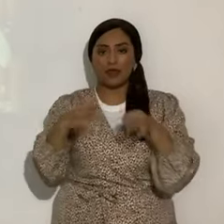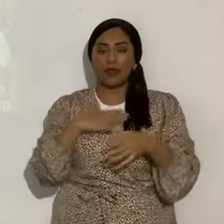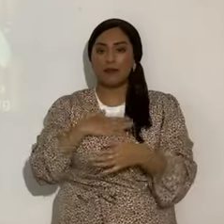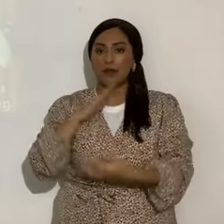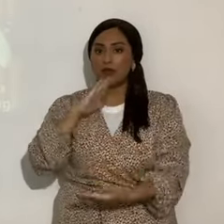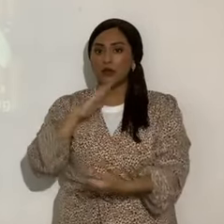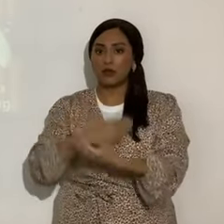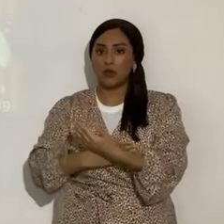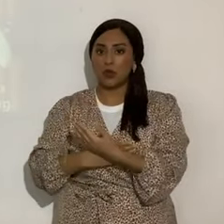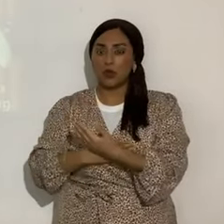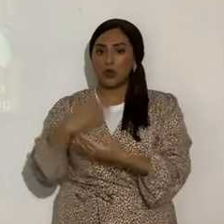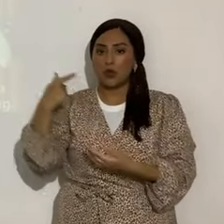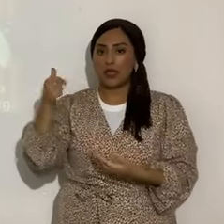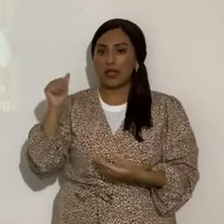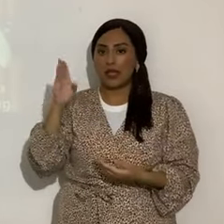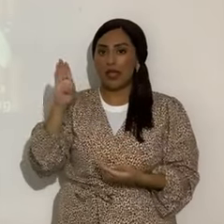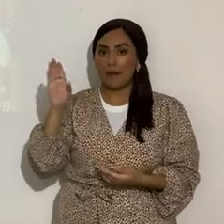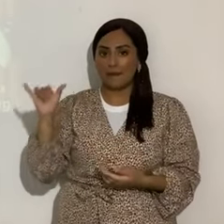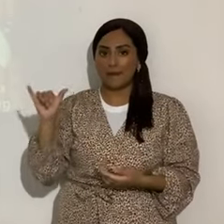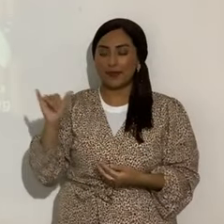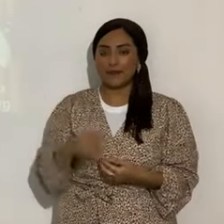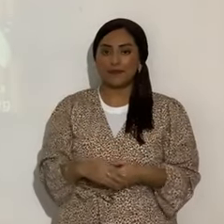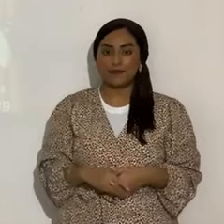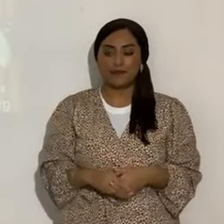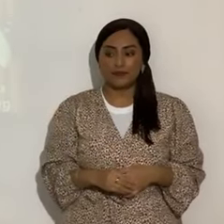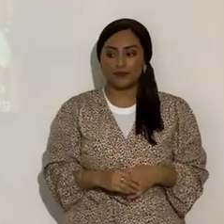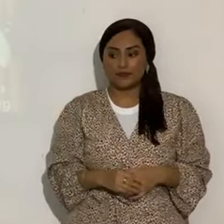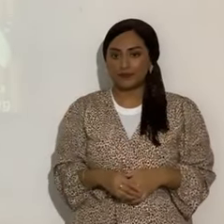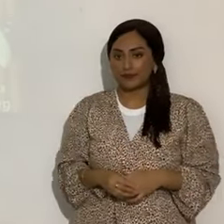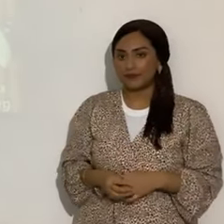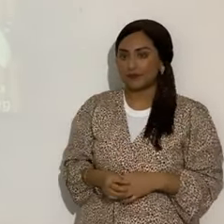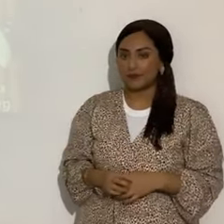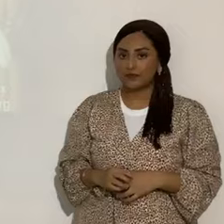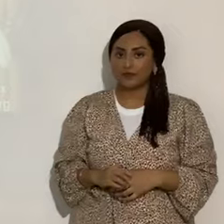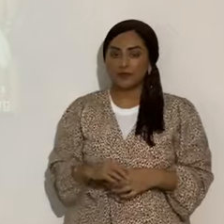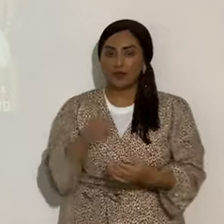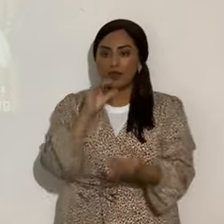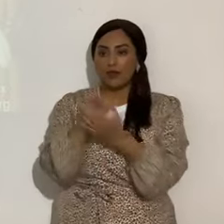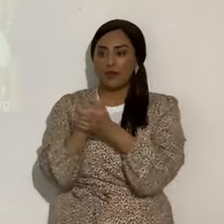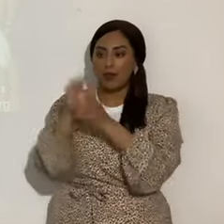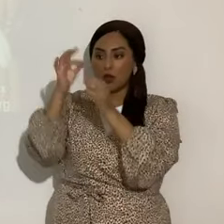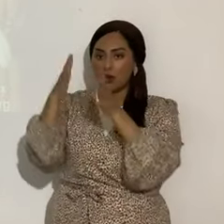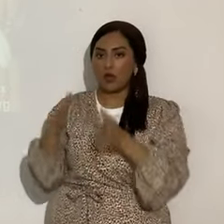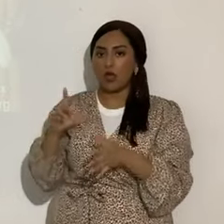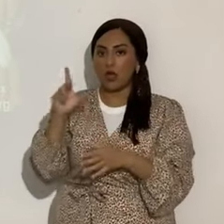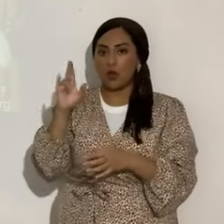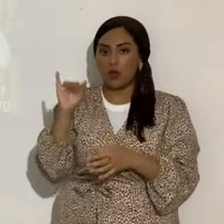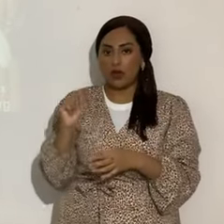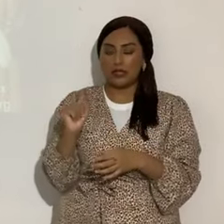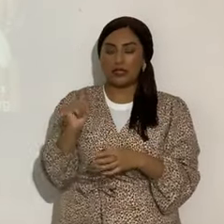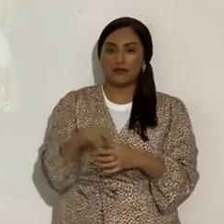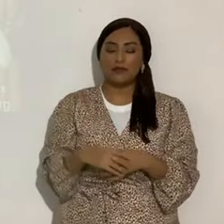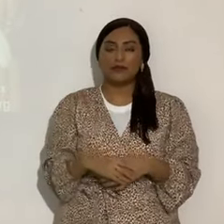la mora Gaby, Palacios de Cervantes, ¿de acuerdo? Esposa de nuestro amado Roy Luis Cervantes. Bueno,